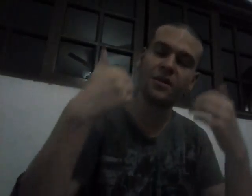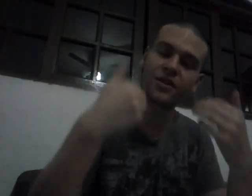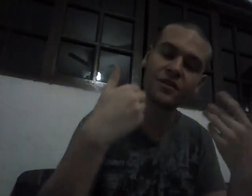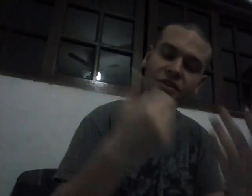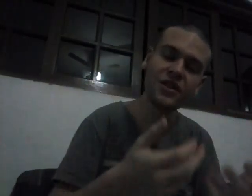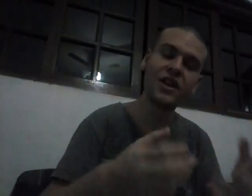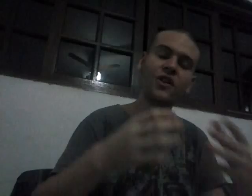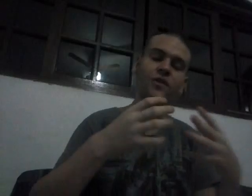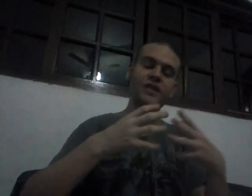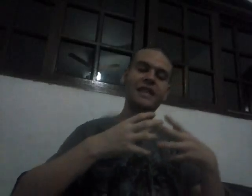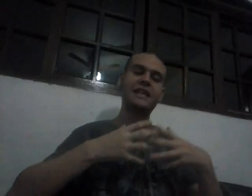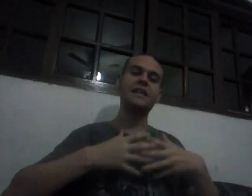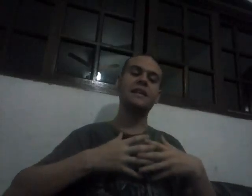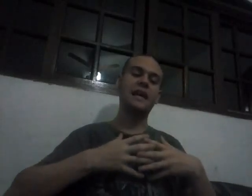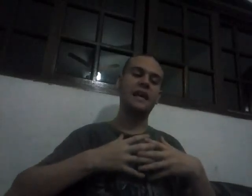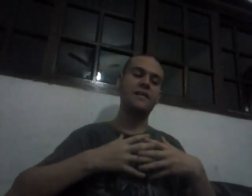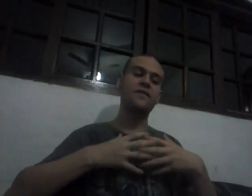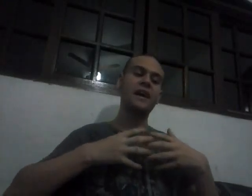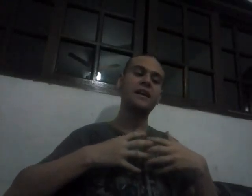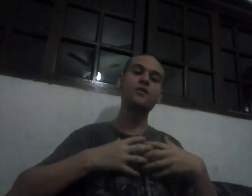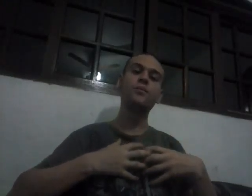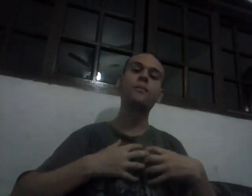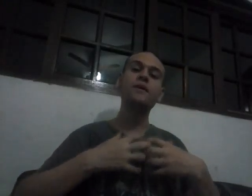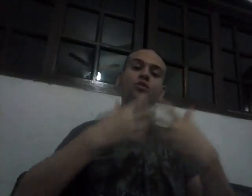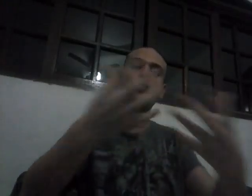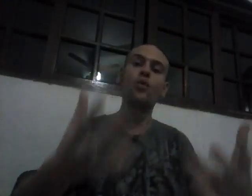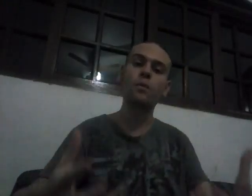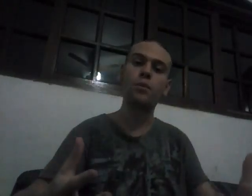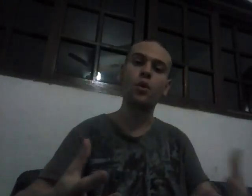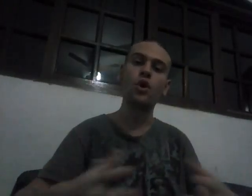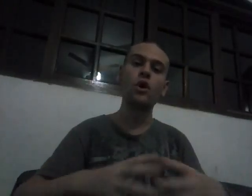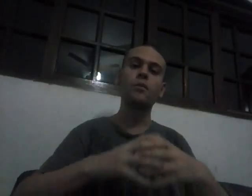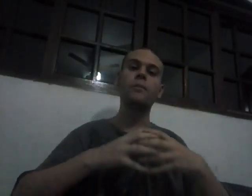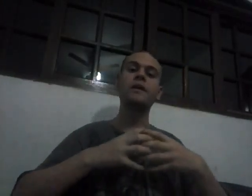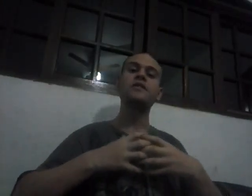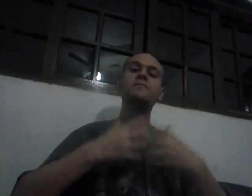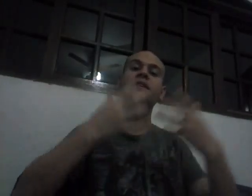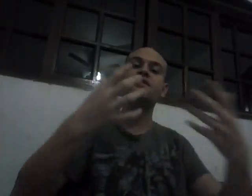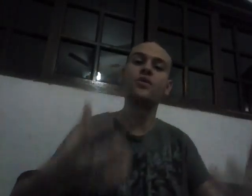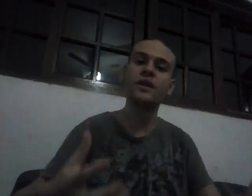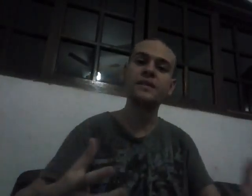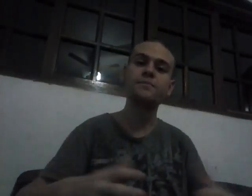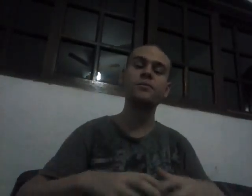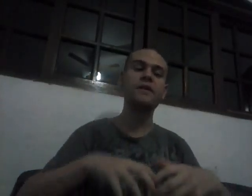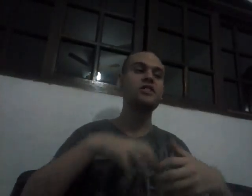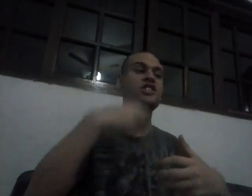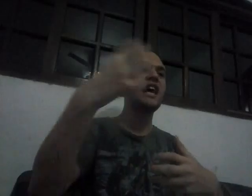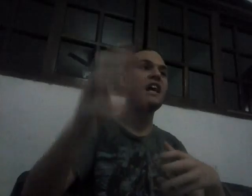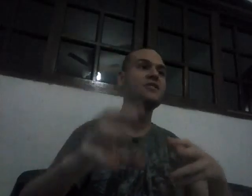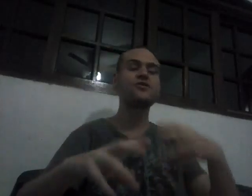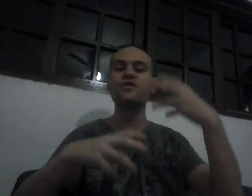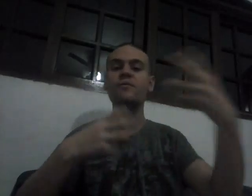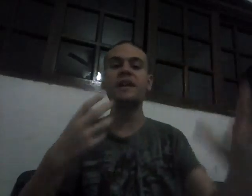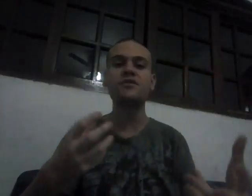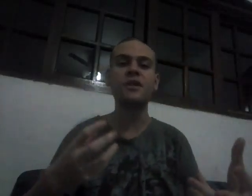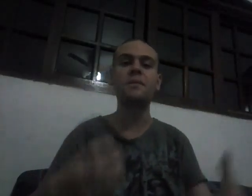modo que eu disse, você está falando por meio do corpo, por meio de expressões, por meio de gestos, movimentos com